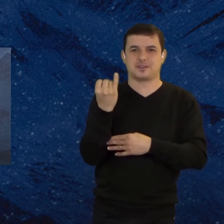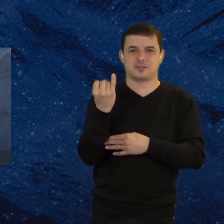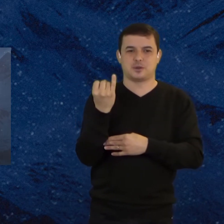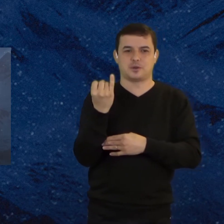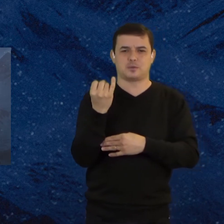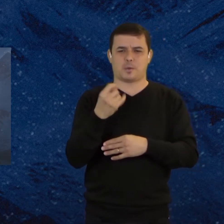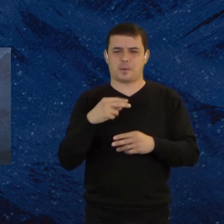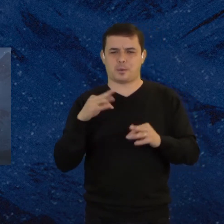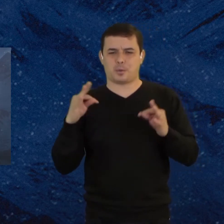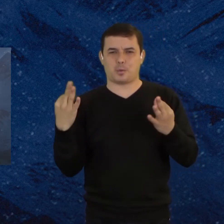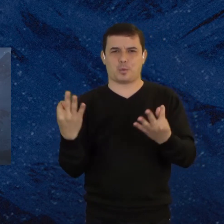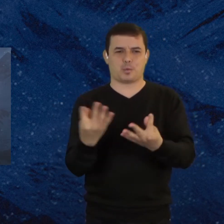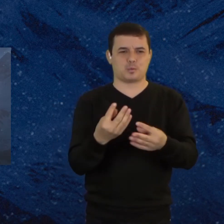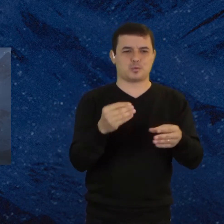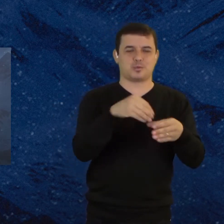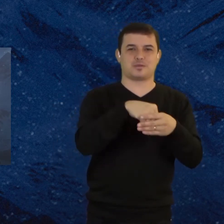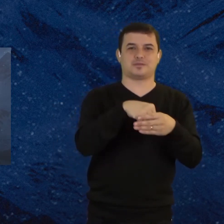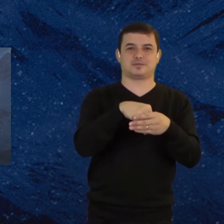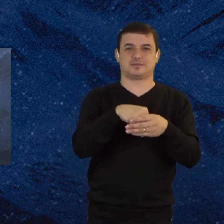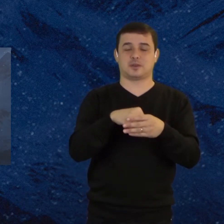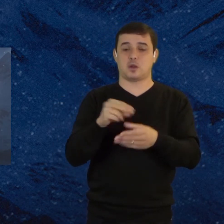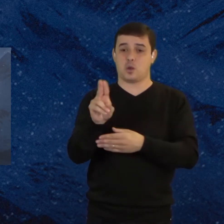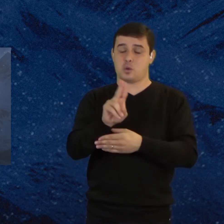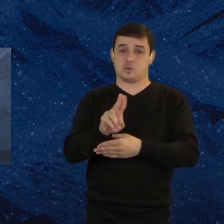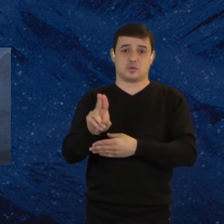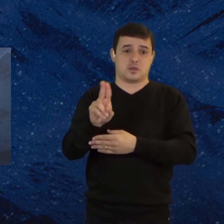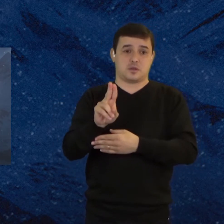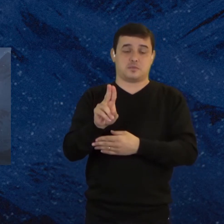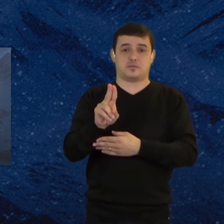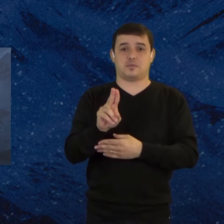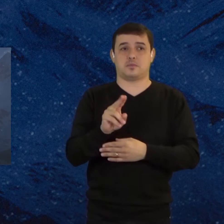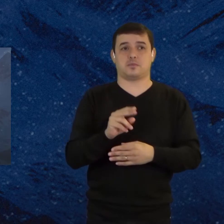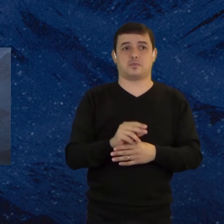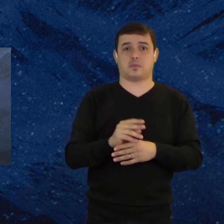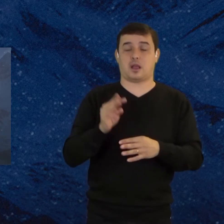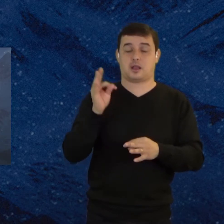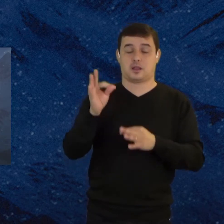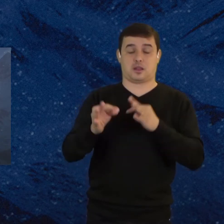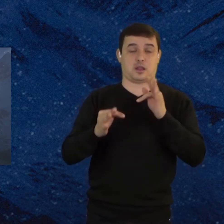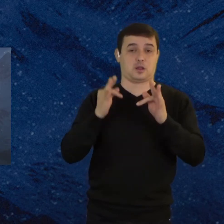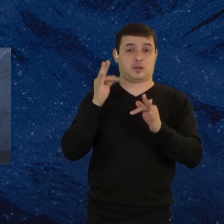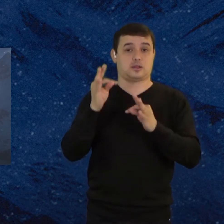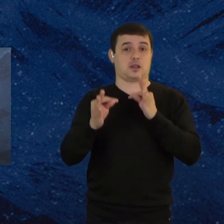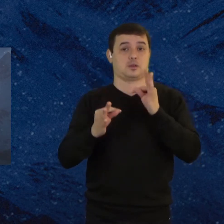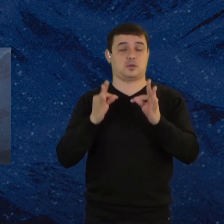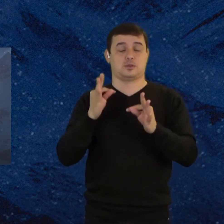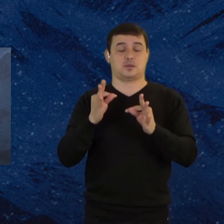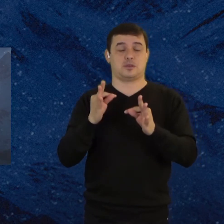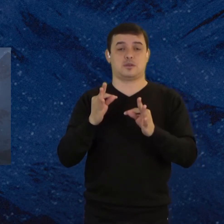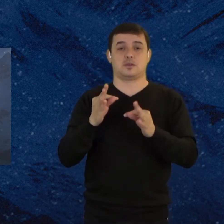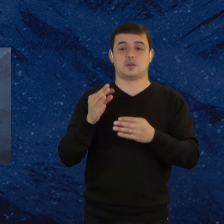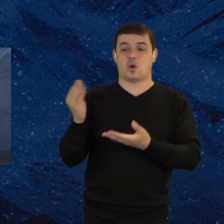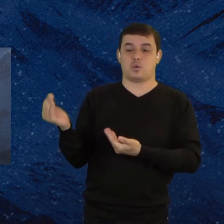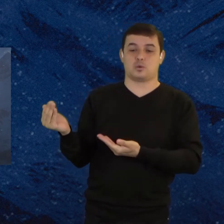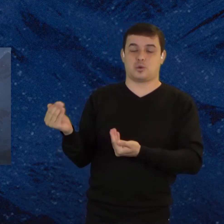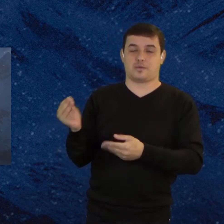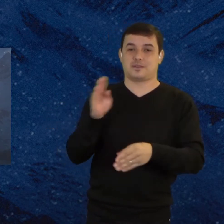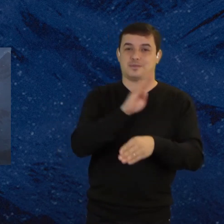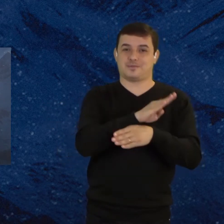temos dificuldade de usar alguns recursos, mas os mais jovens têm nos ajudado. Então, dessa